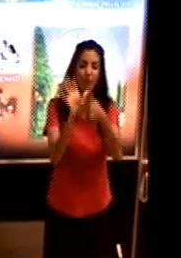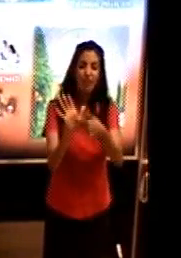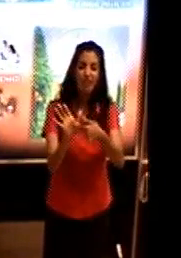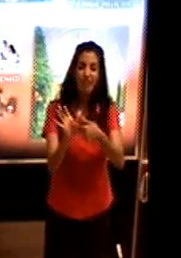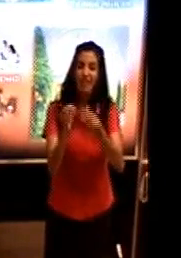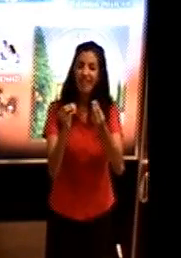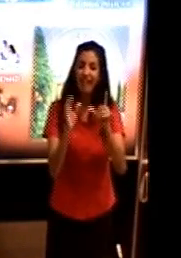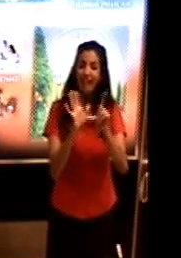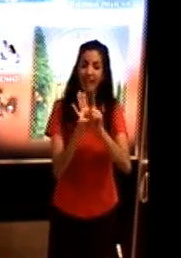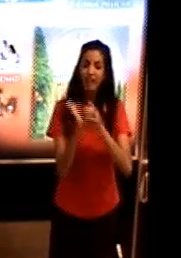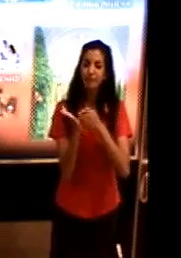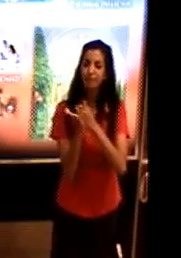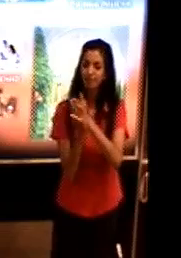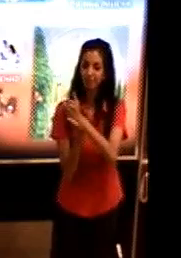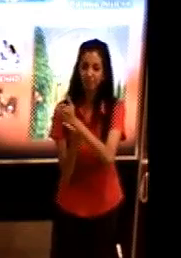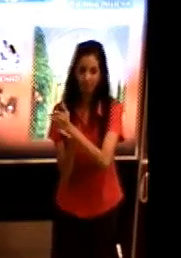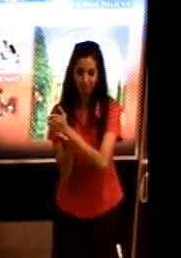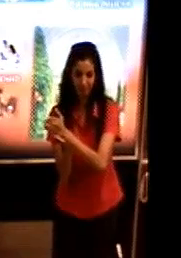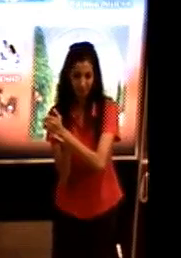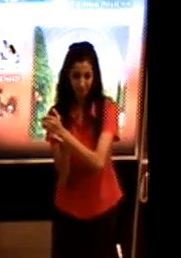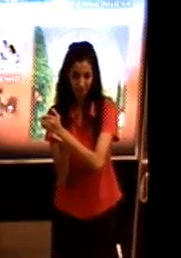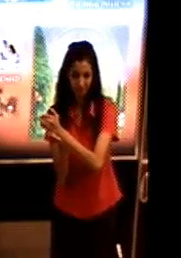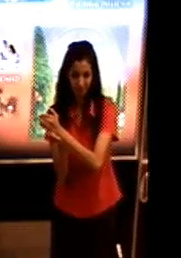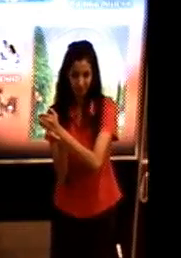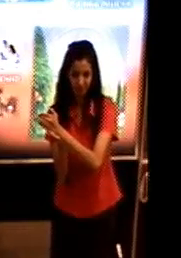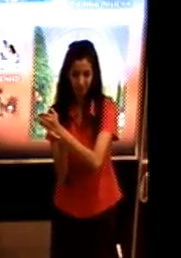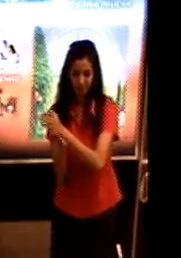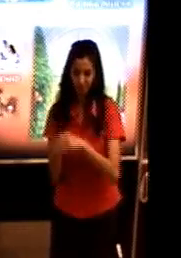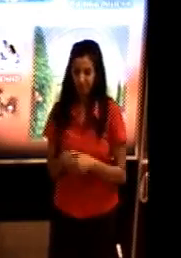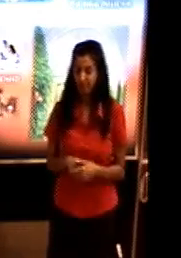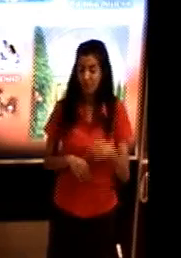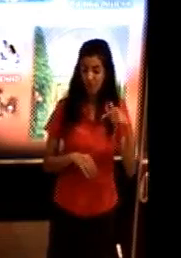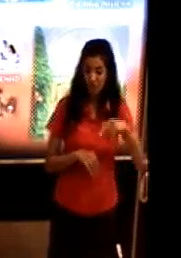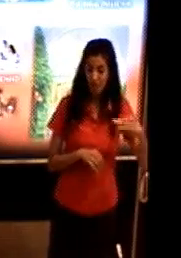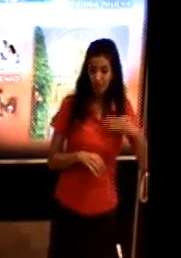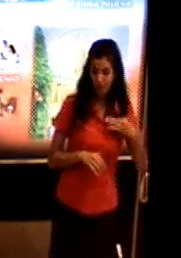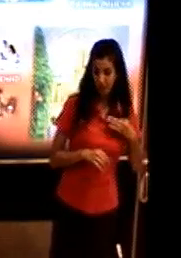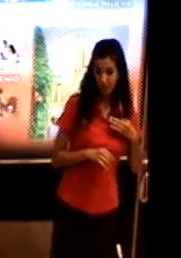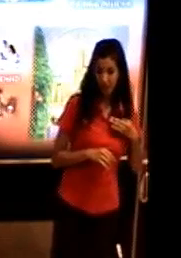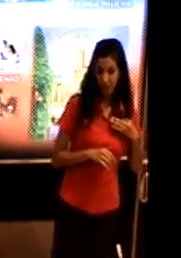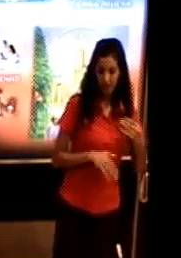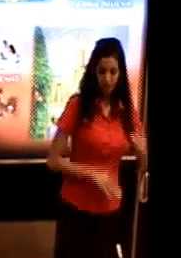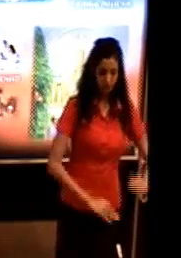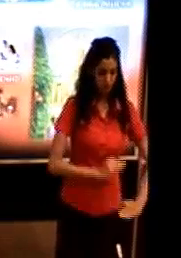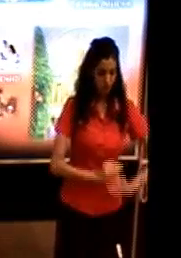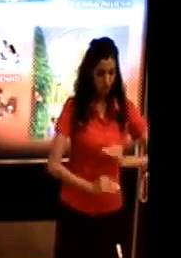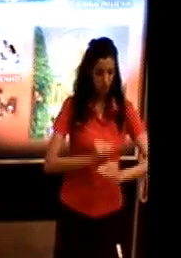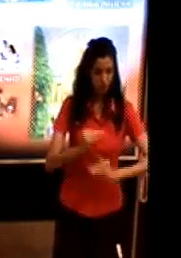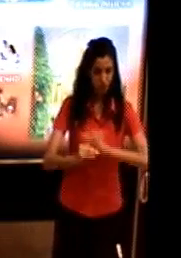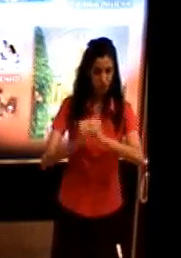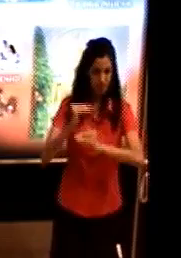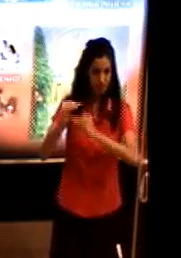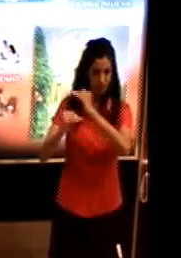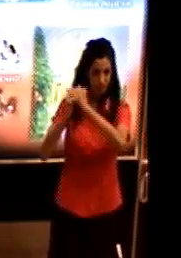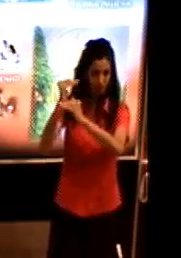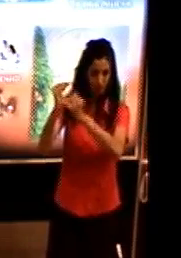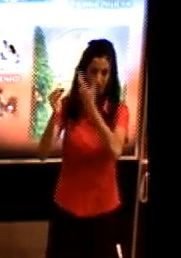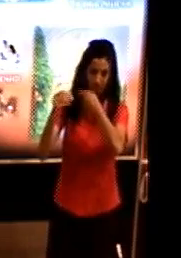del carácter del Padre, hermanos. Y en esta vida, mientras crecemos por el poder de